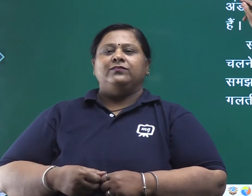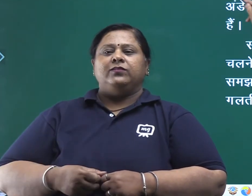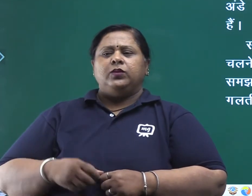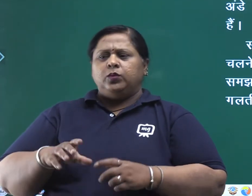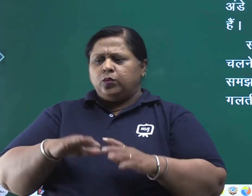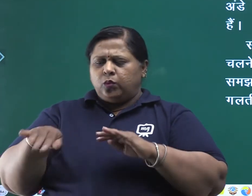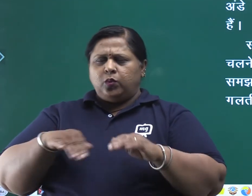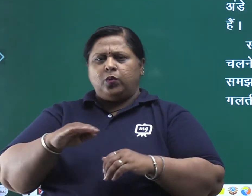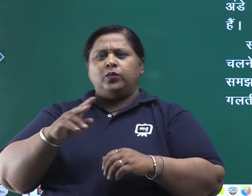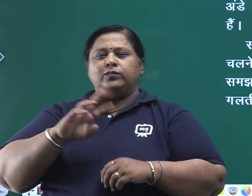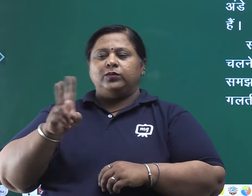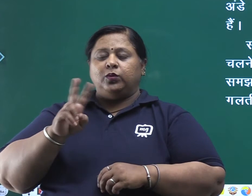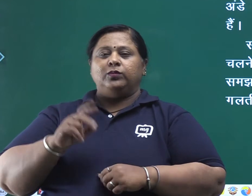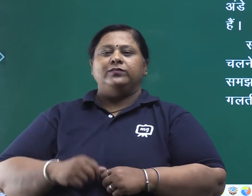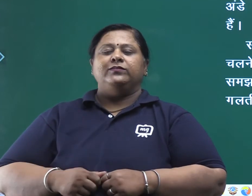दोनों